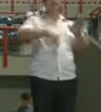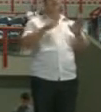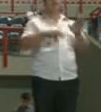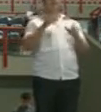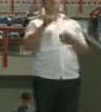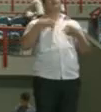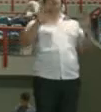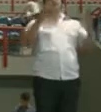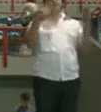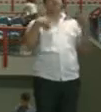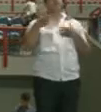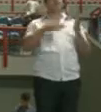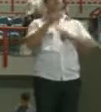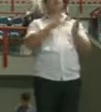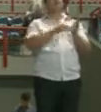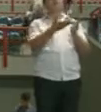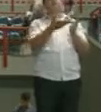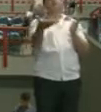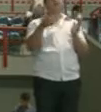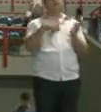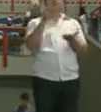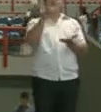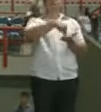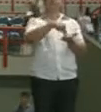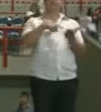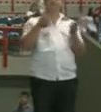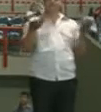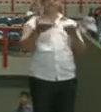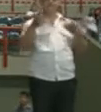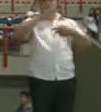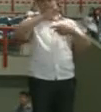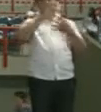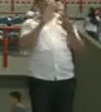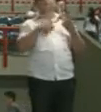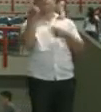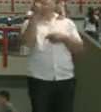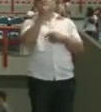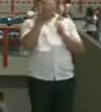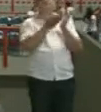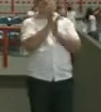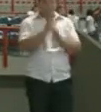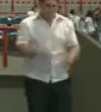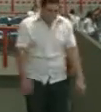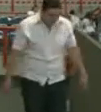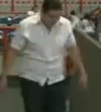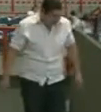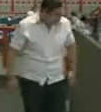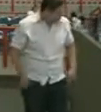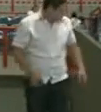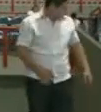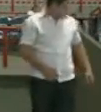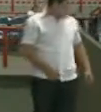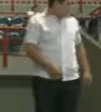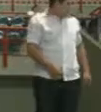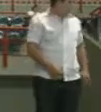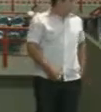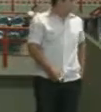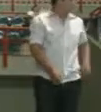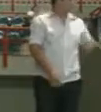lazer. Estamos aqui hoje para tentar aí passar por mais essa etapa da vida, tá? Gente, eu fiquei com um